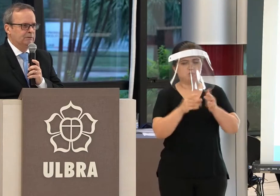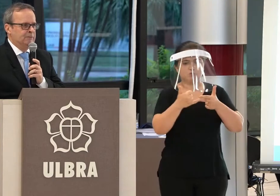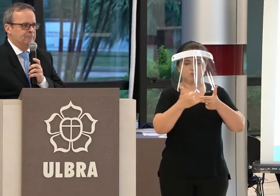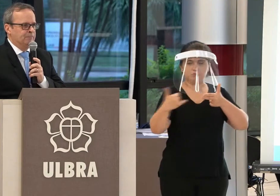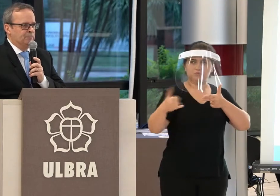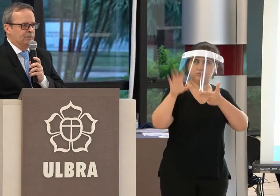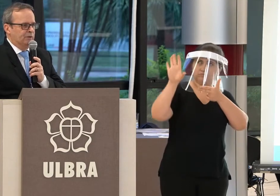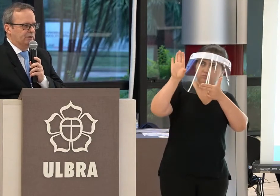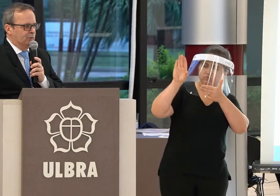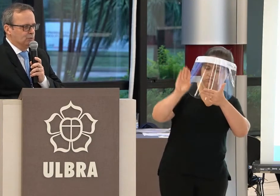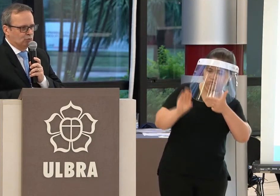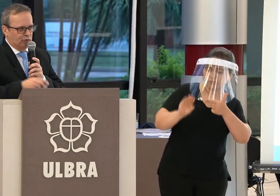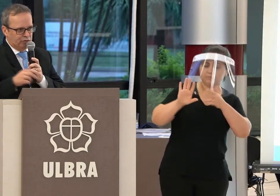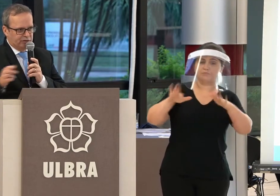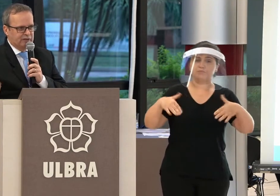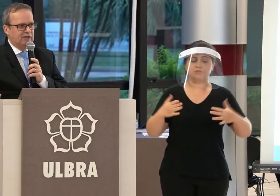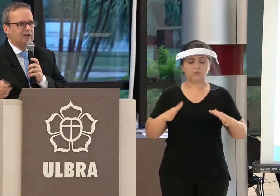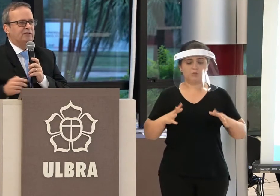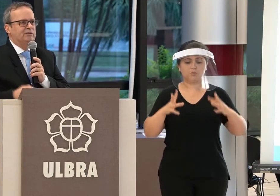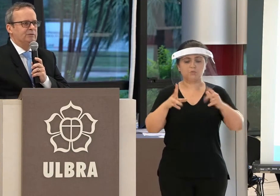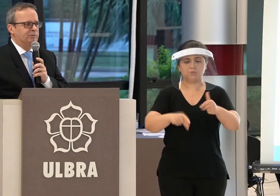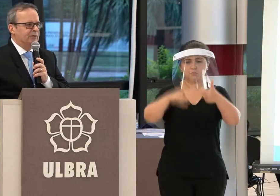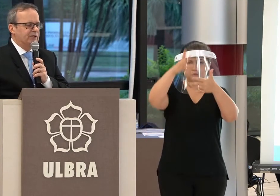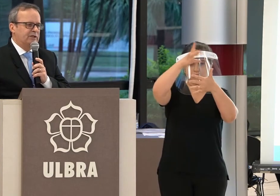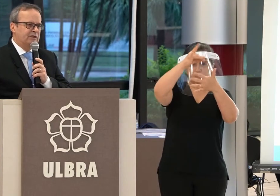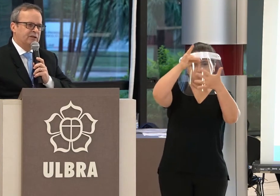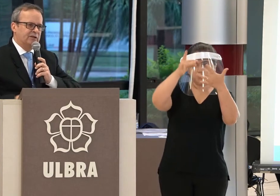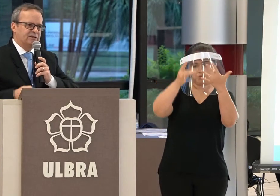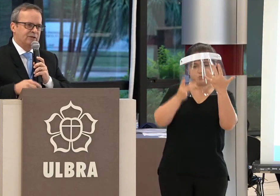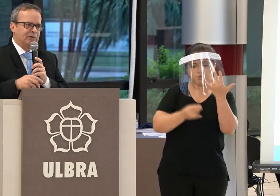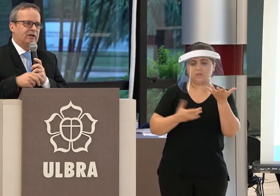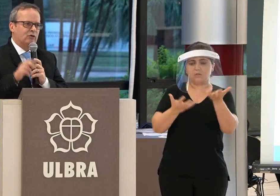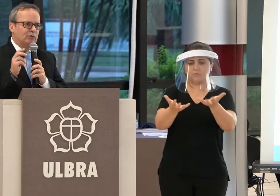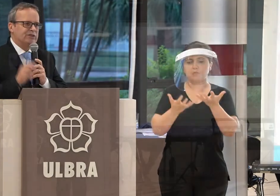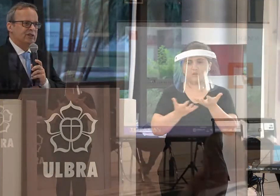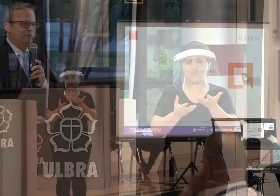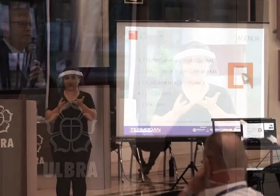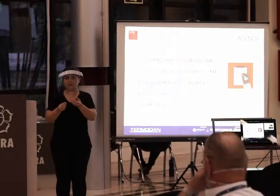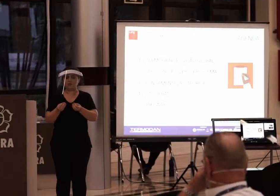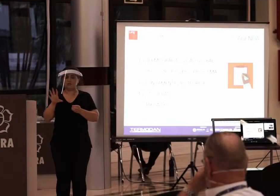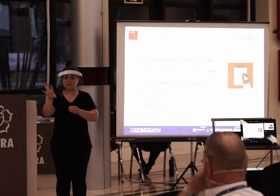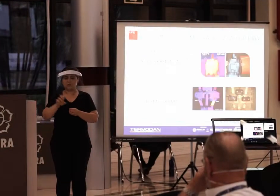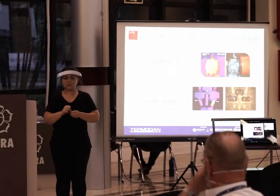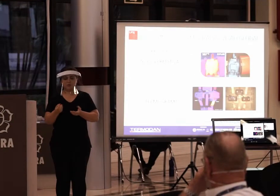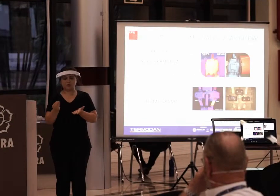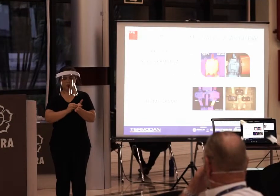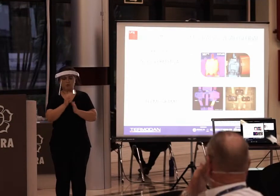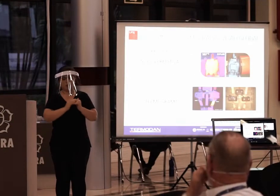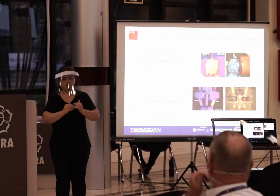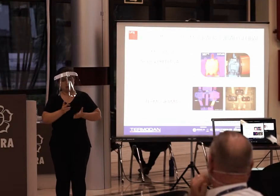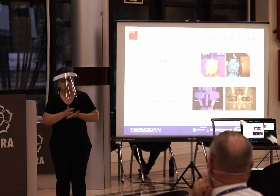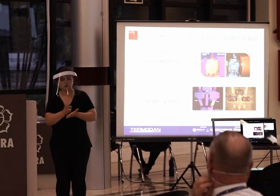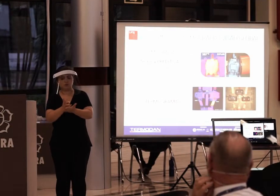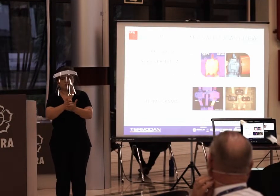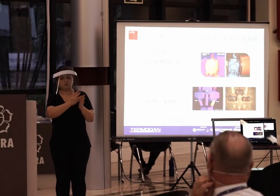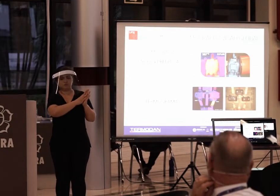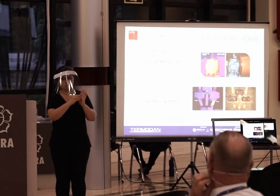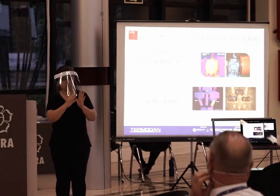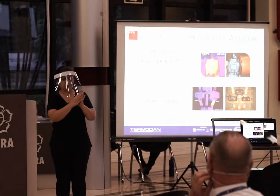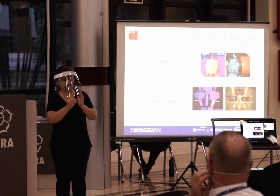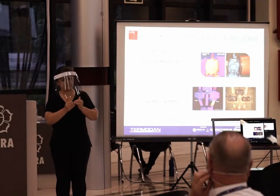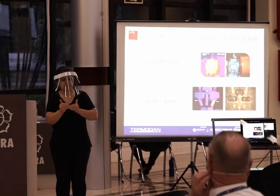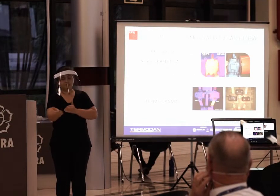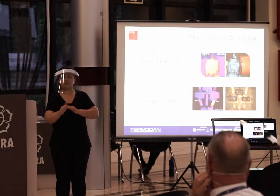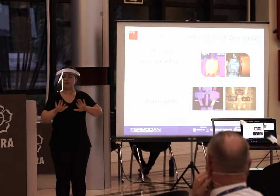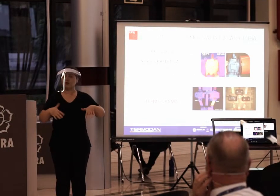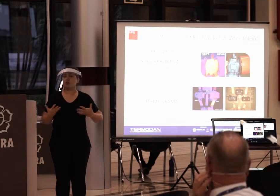Janeiro, com todos os detalhes, para quem quiser pegar como exemplo, poder seguir. Então, como já foi